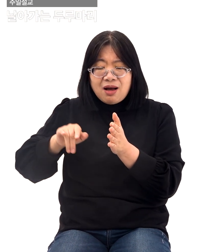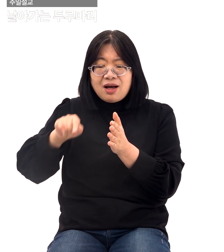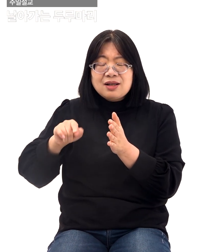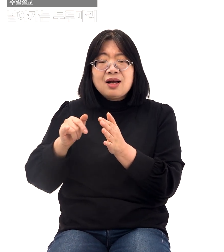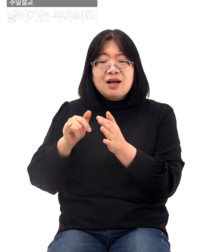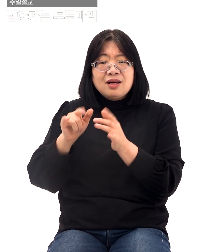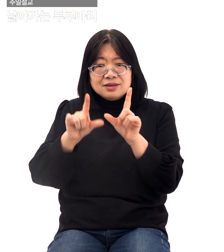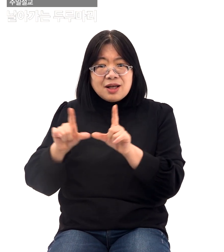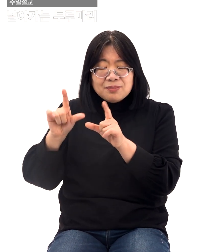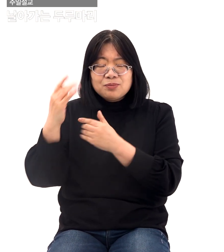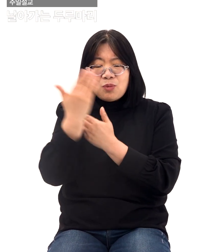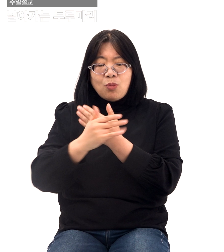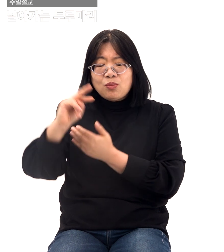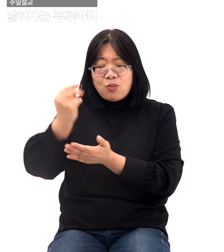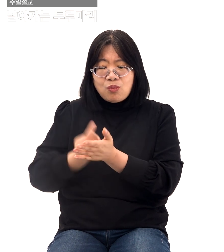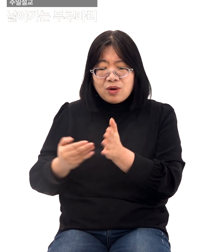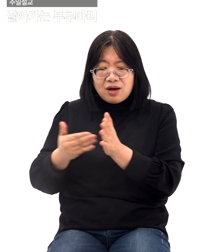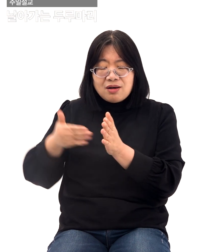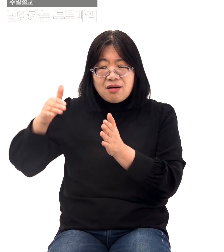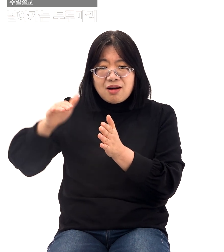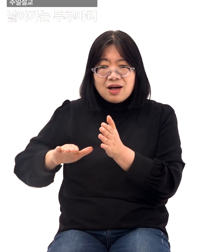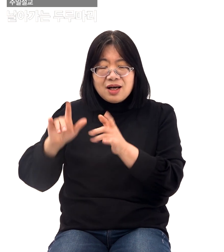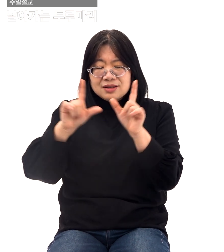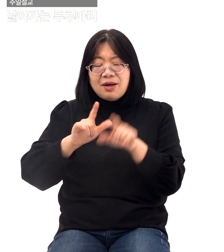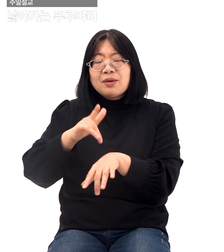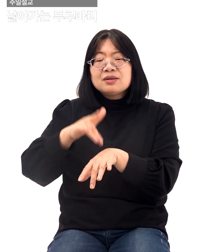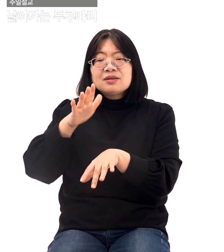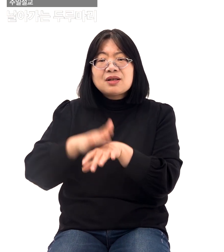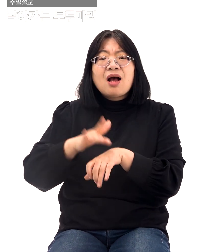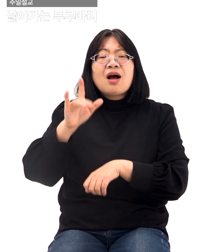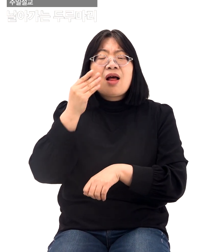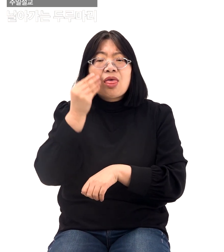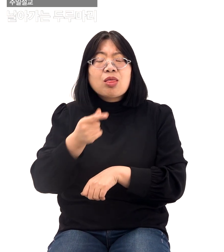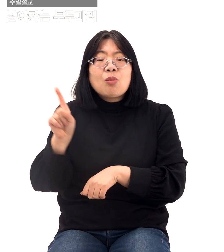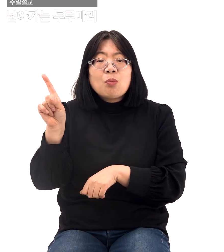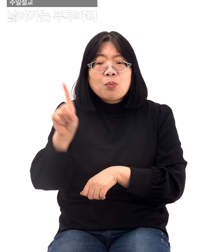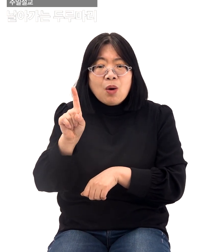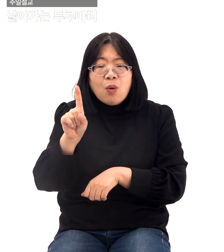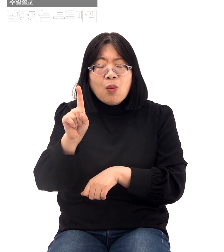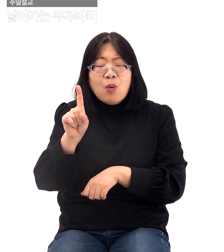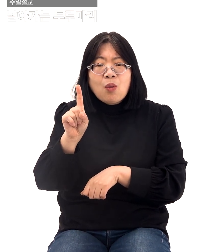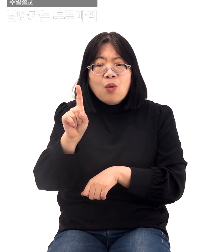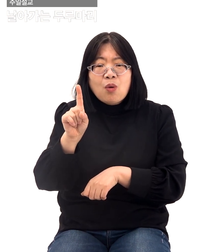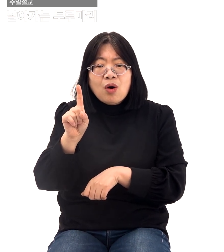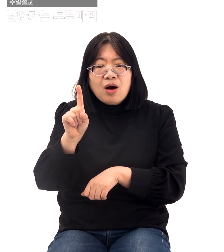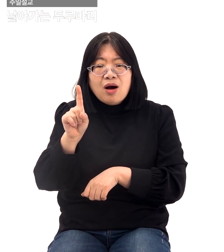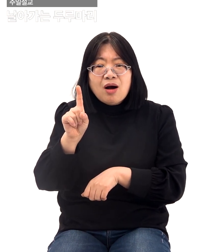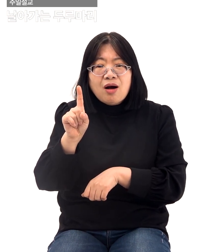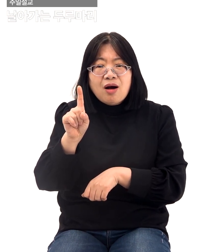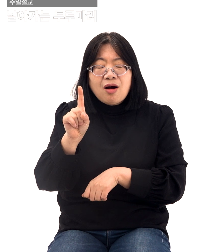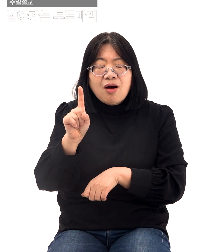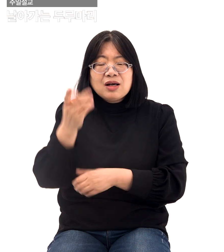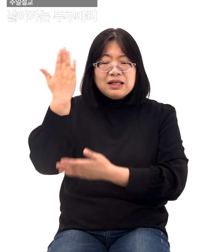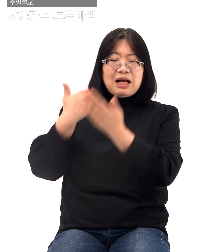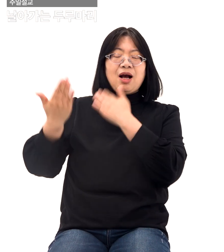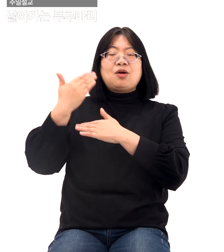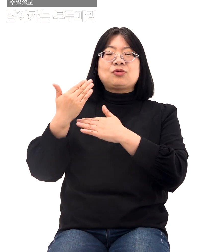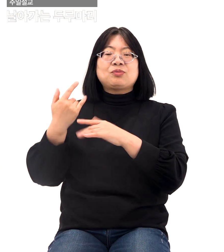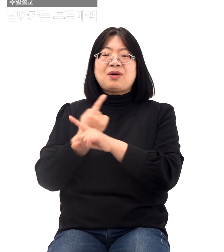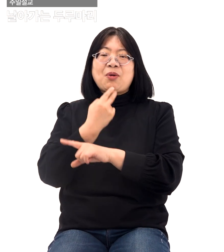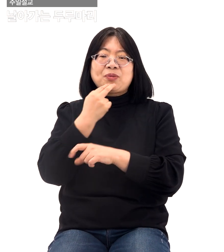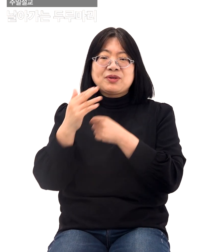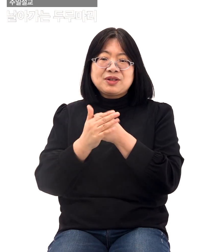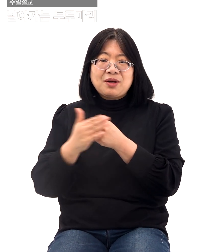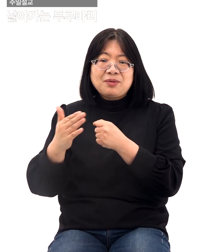몸은 돌아왔는데 삶의 행동들은 끌려가기 전하고 전혀 달라진 게 없으니까